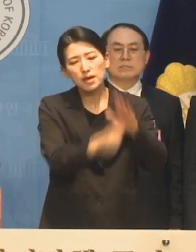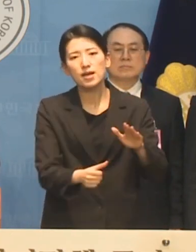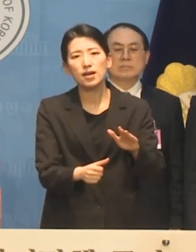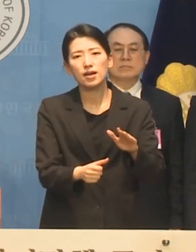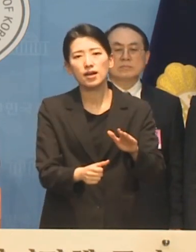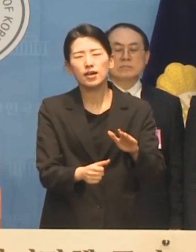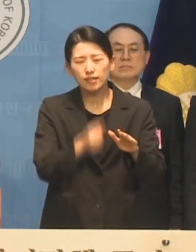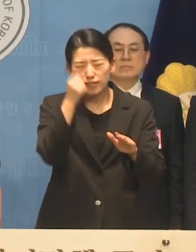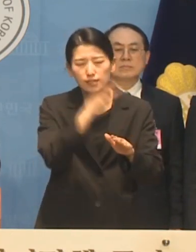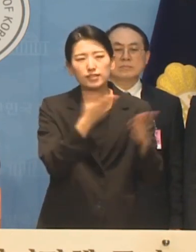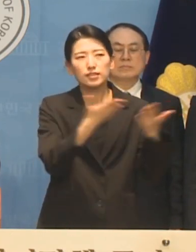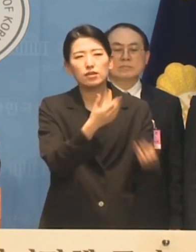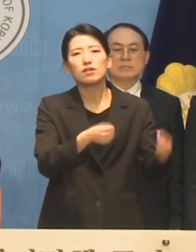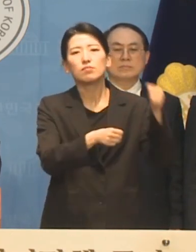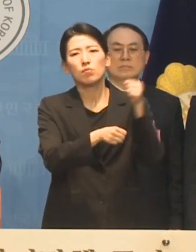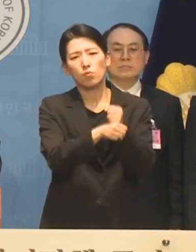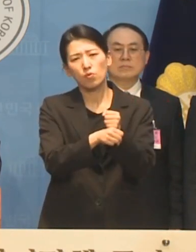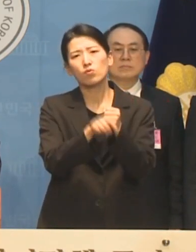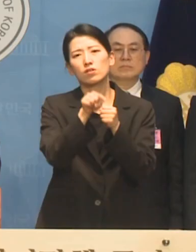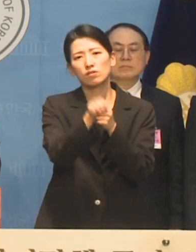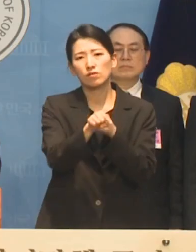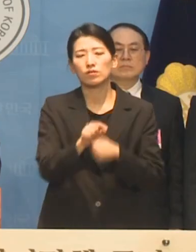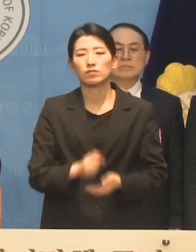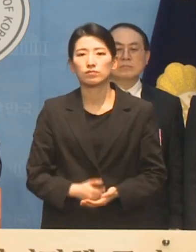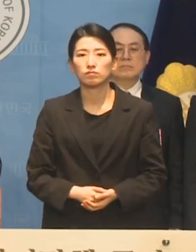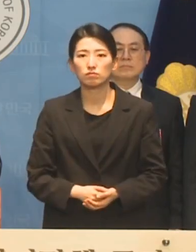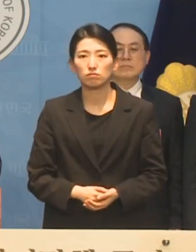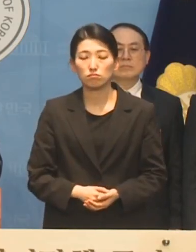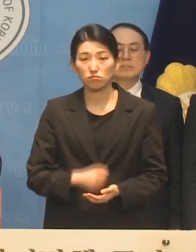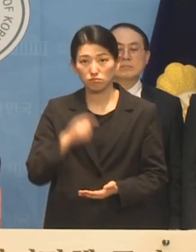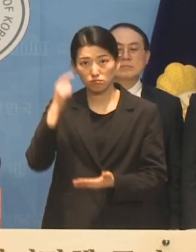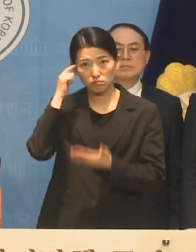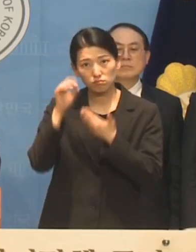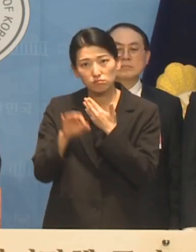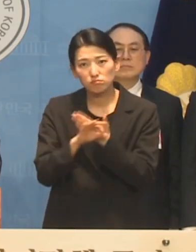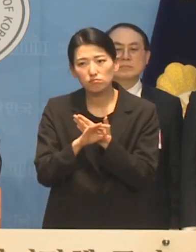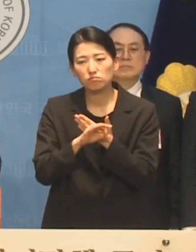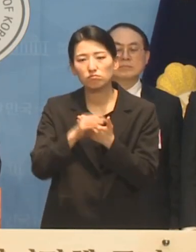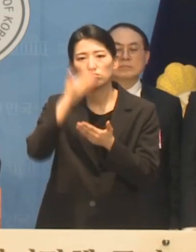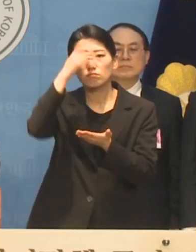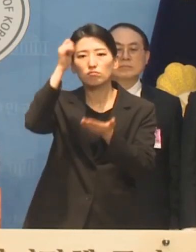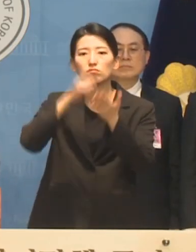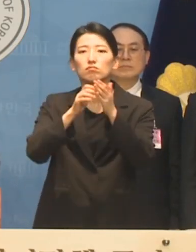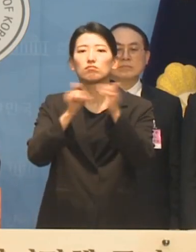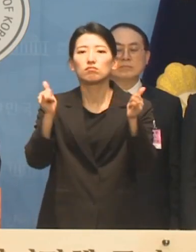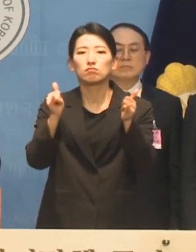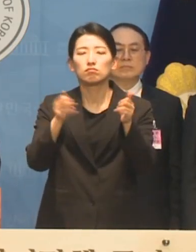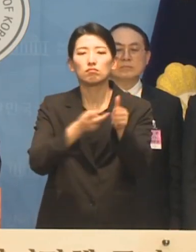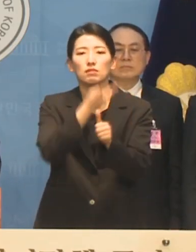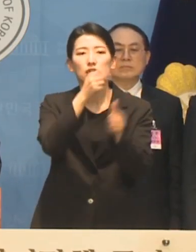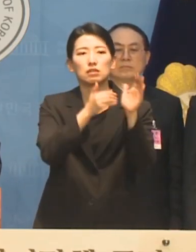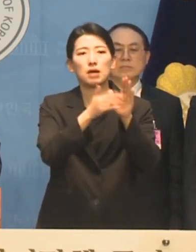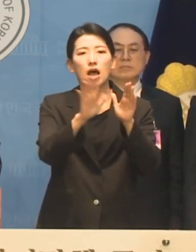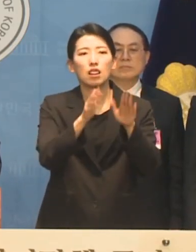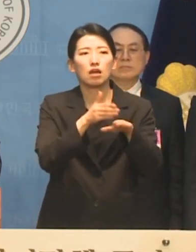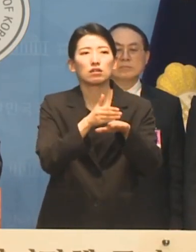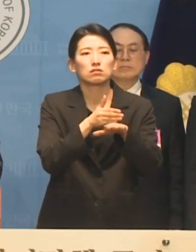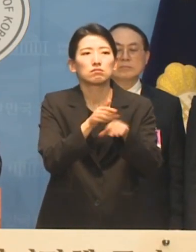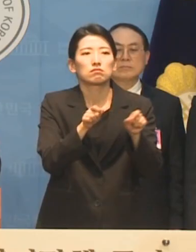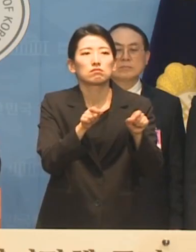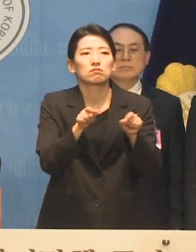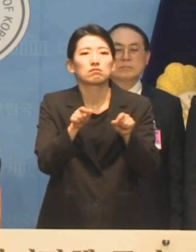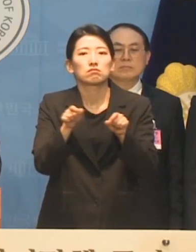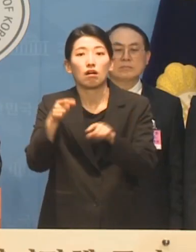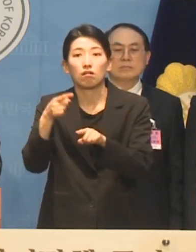업무에 복귀시키는 것입니다. 만약 헌법재판소가 계속해서 시간을 지체하고 잘못된 판결을 하려고